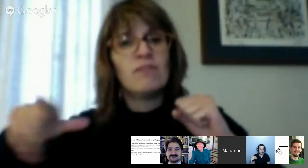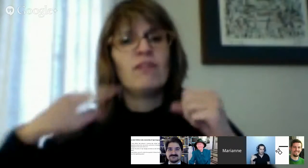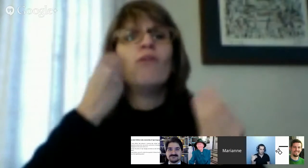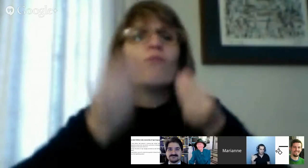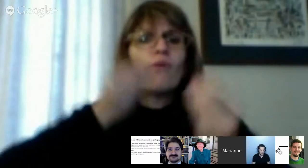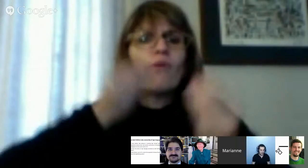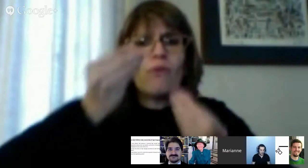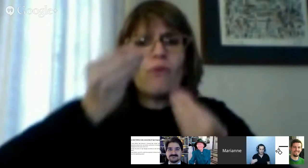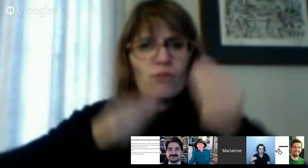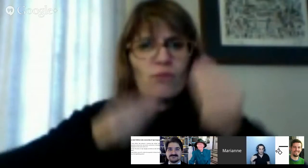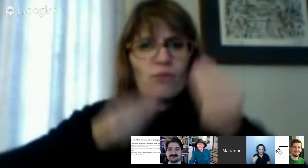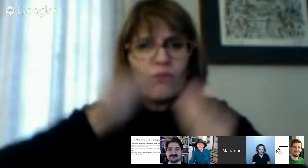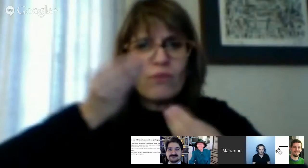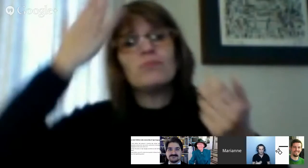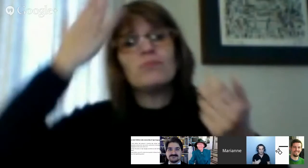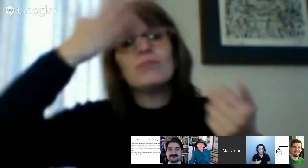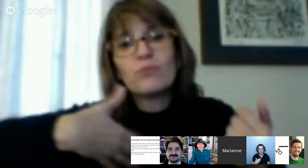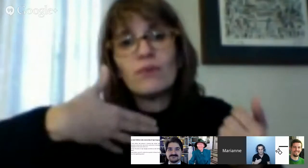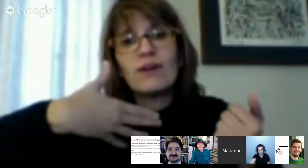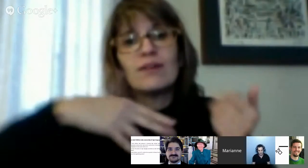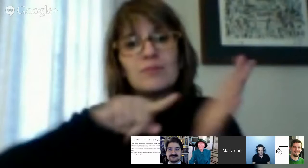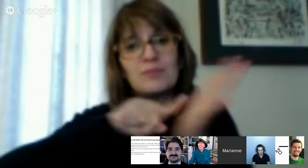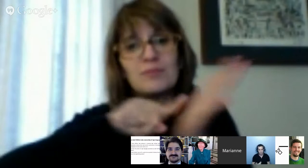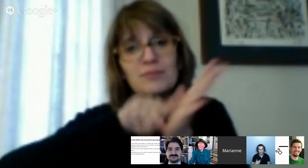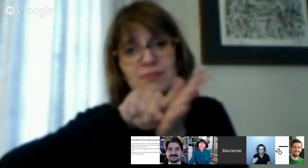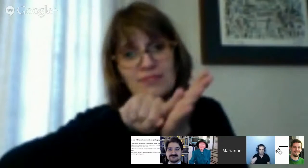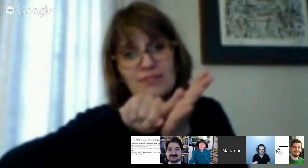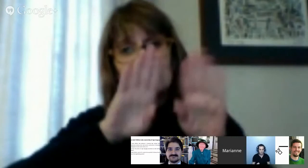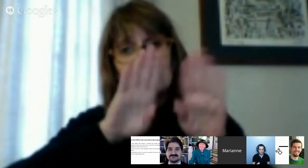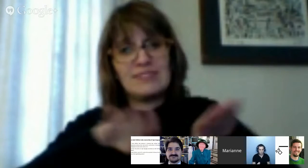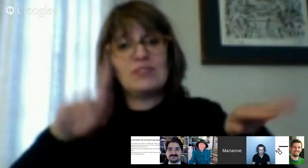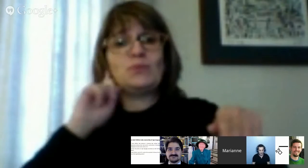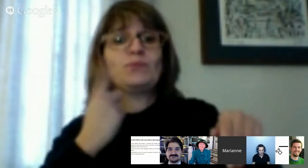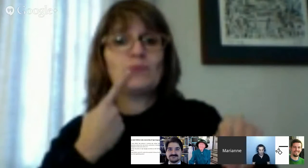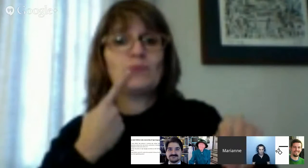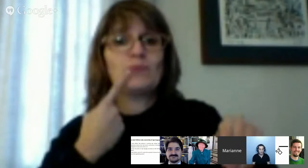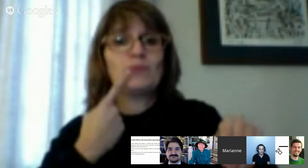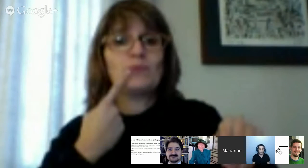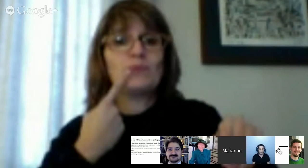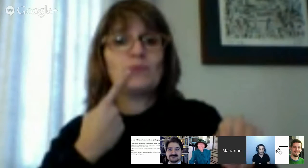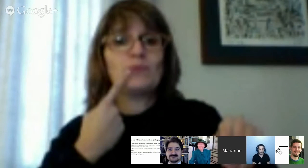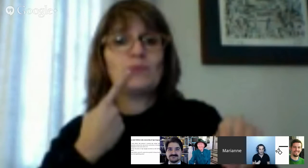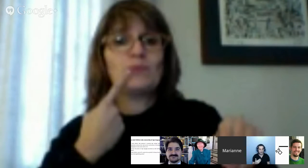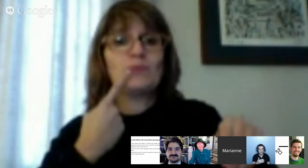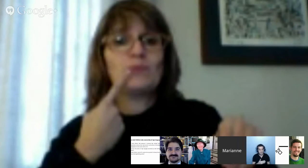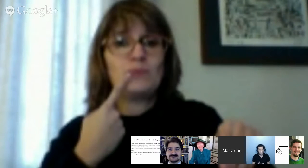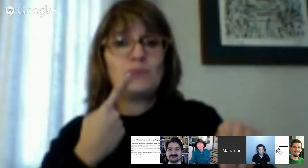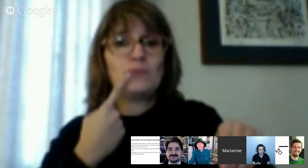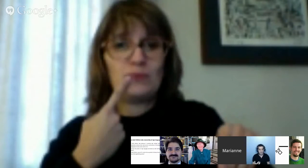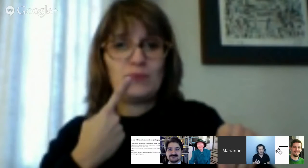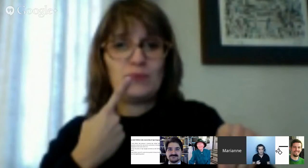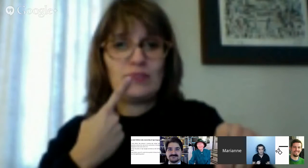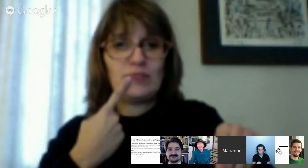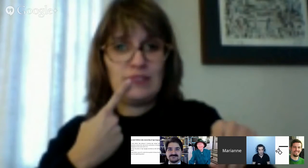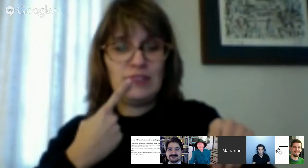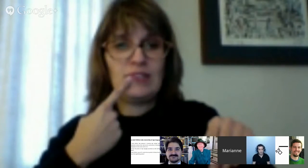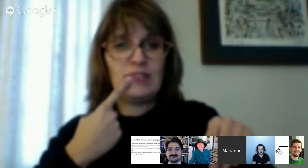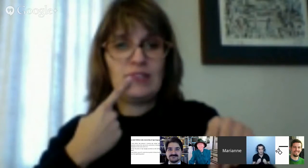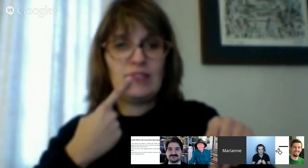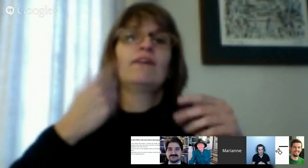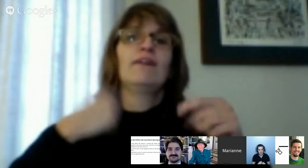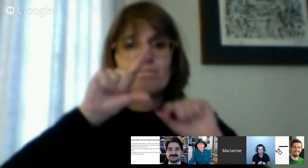colhemos, nos estudos que nós realizamos durante o doutorado, as crianças, elas têm que